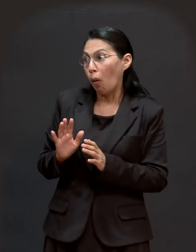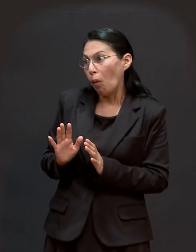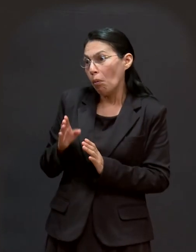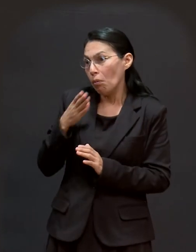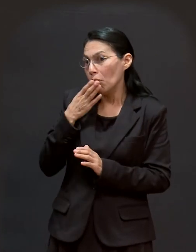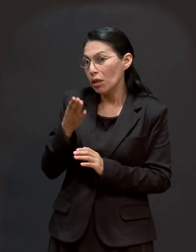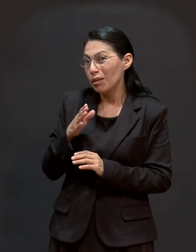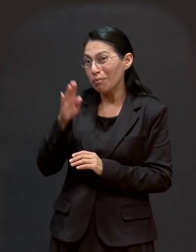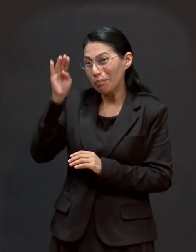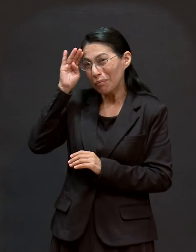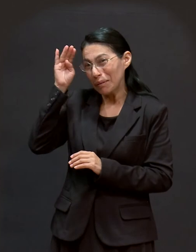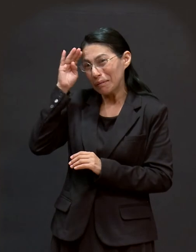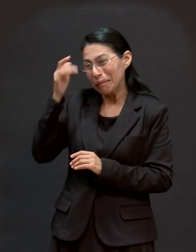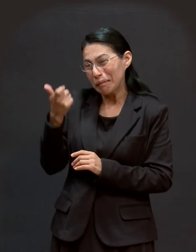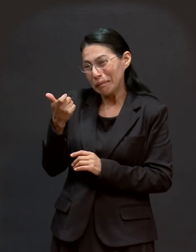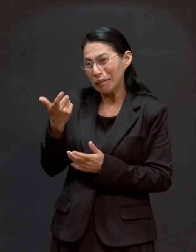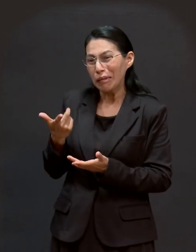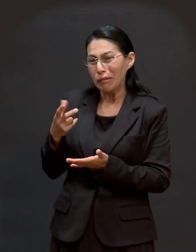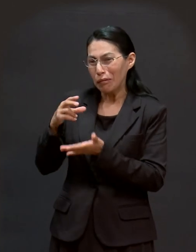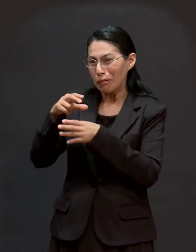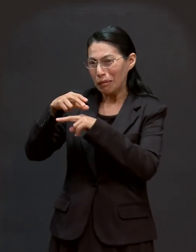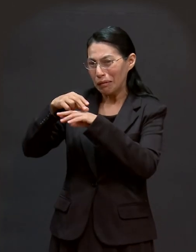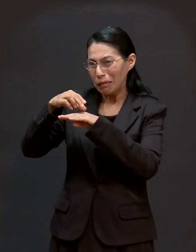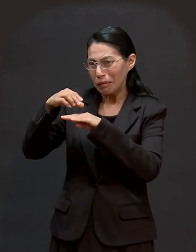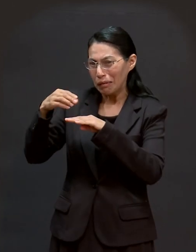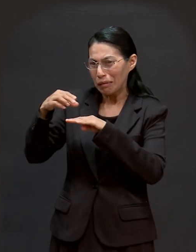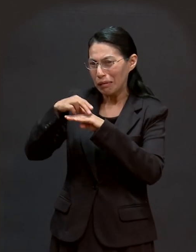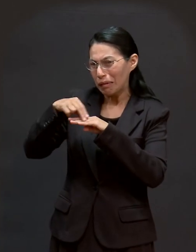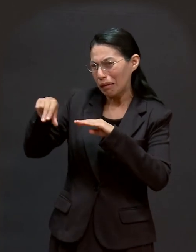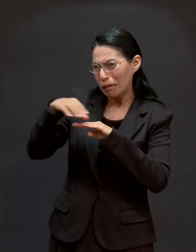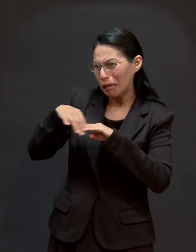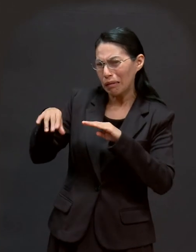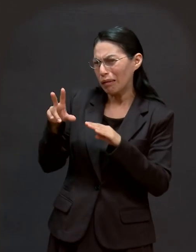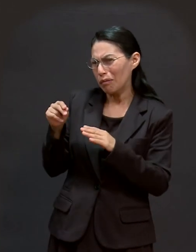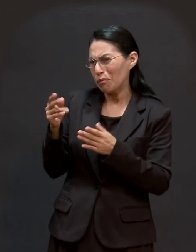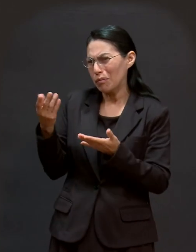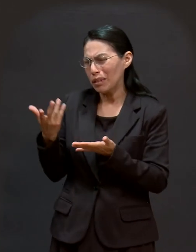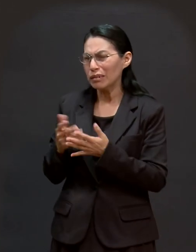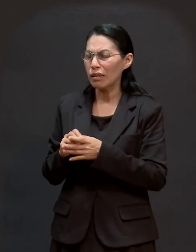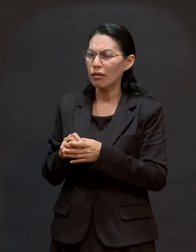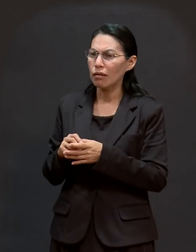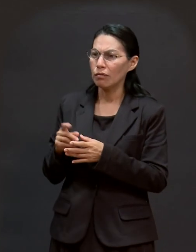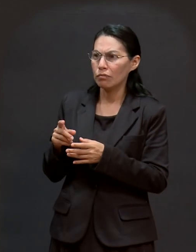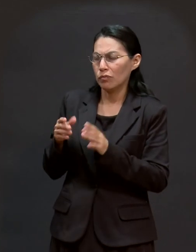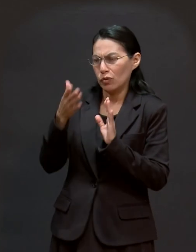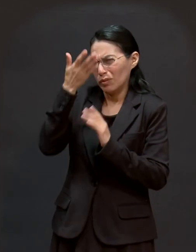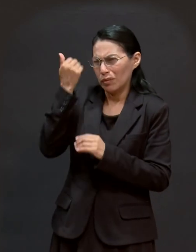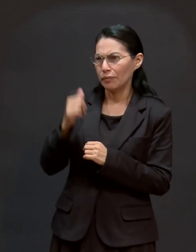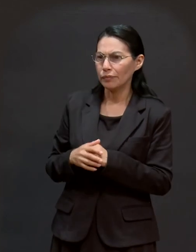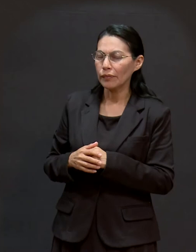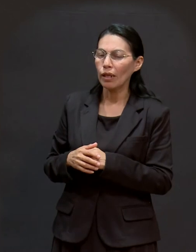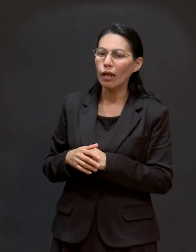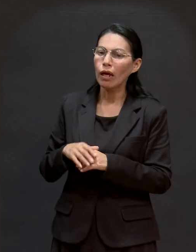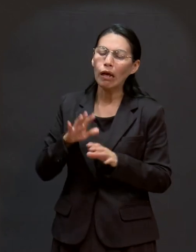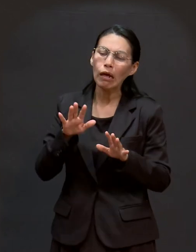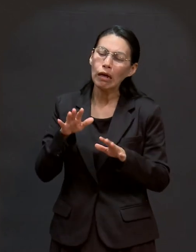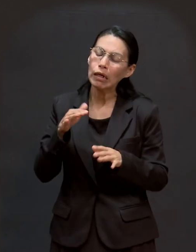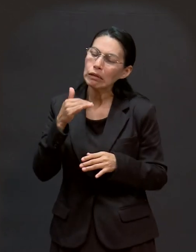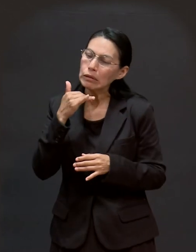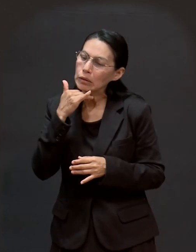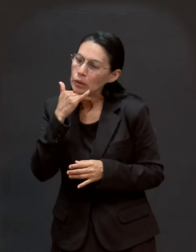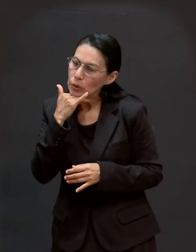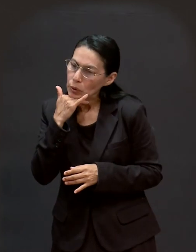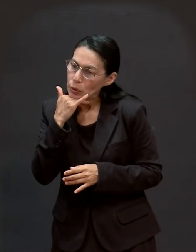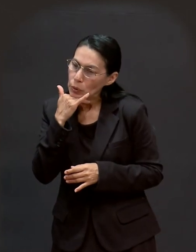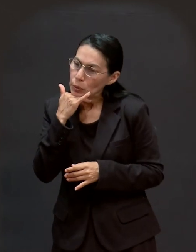que no sé de repente la tarjeta de crédito la negaron que si yo no sé qué pasó me lleva aparte me dice yo